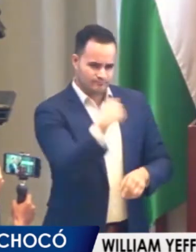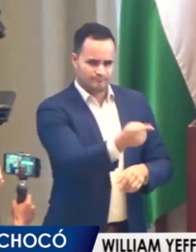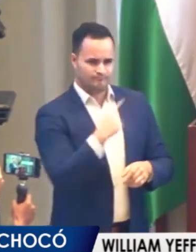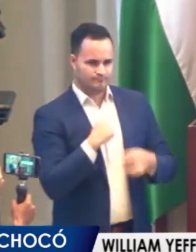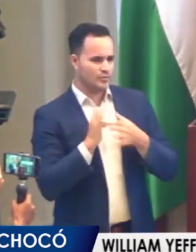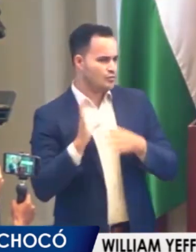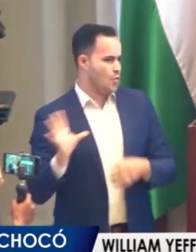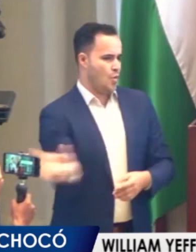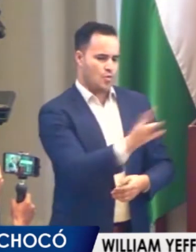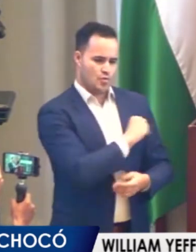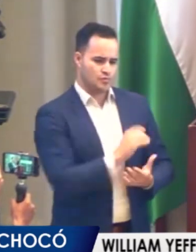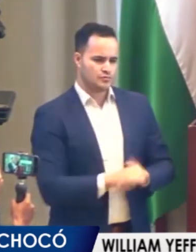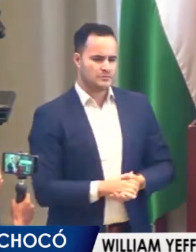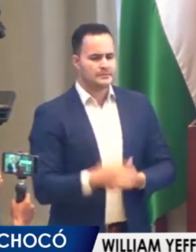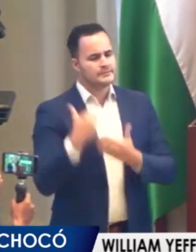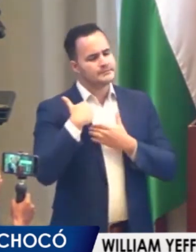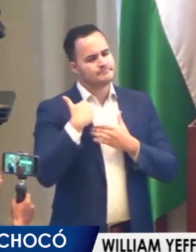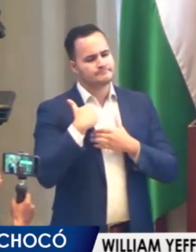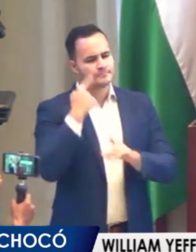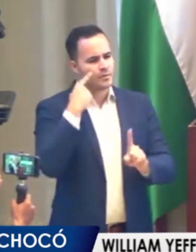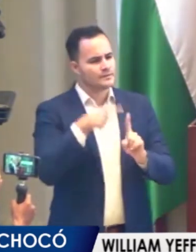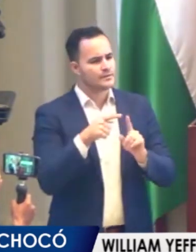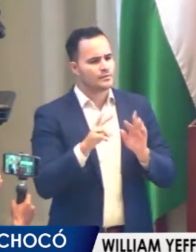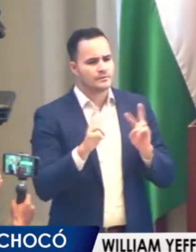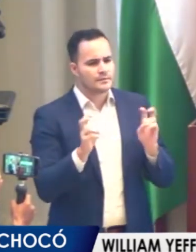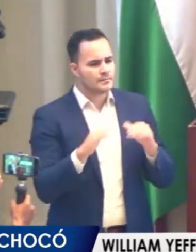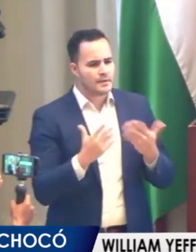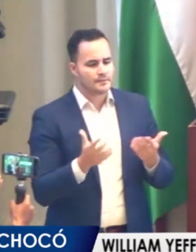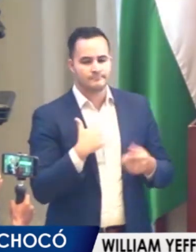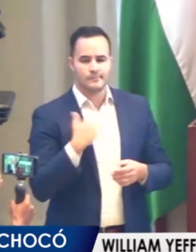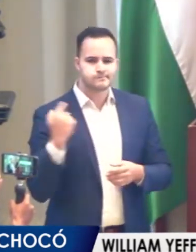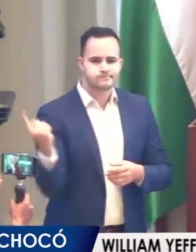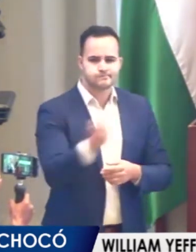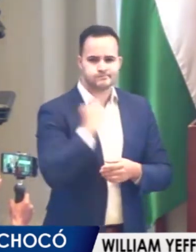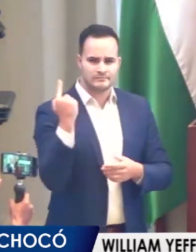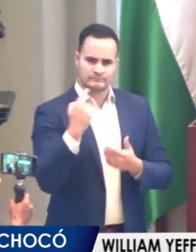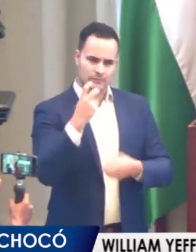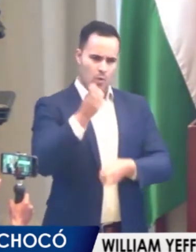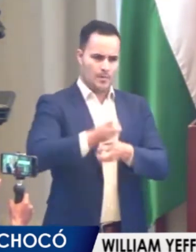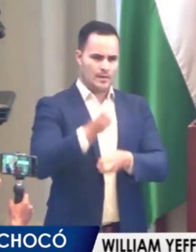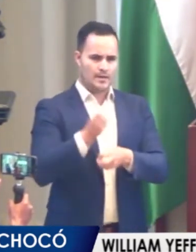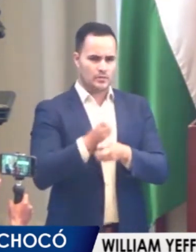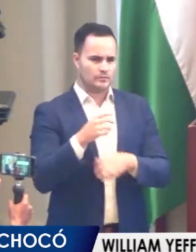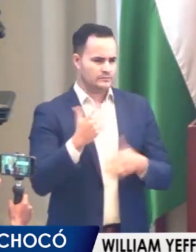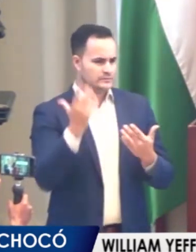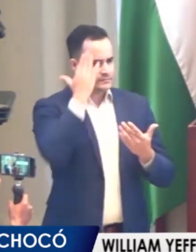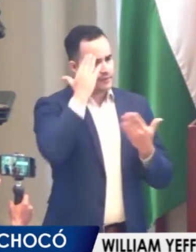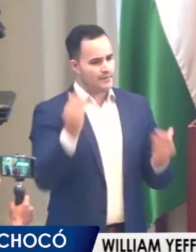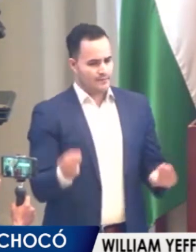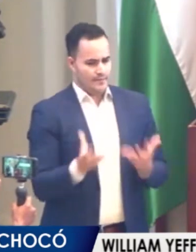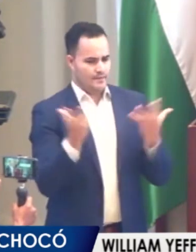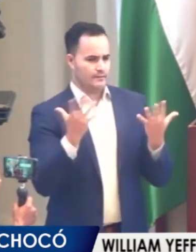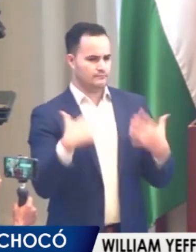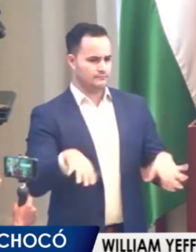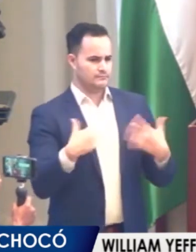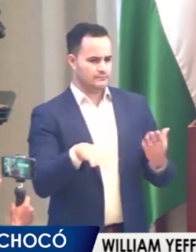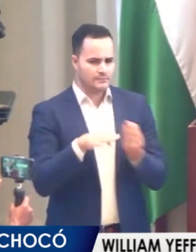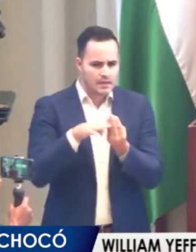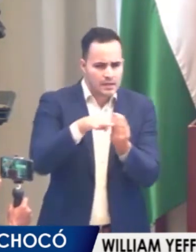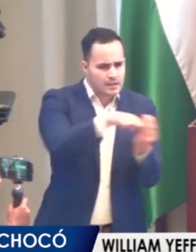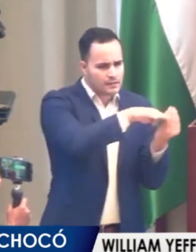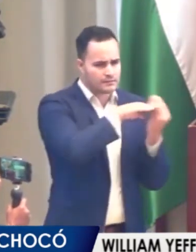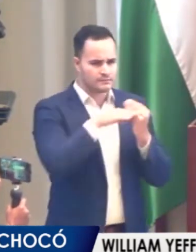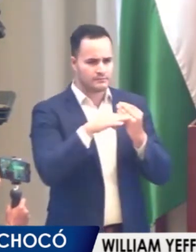tarea de la defensa de los más caros postulados como la vida, la equidad,